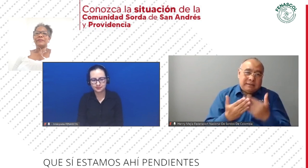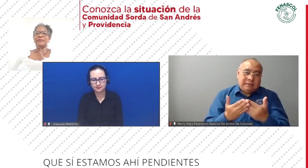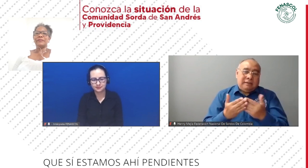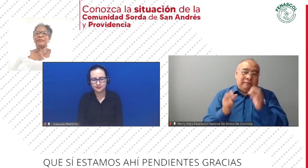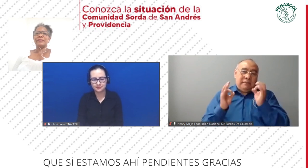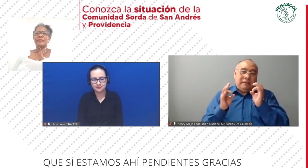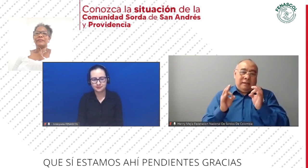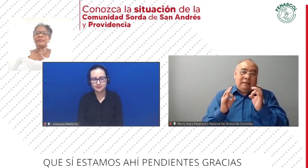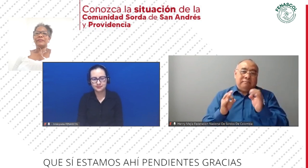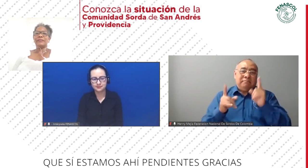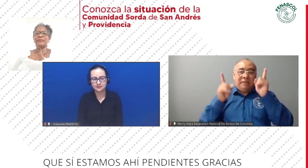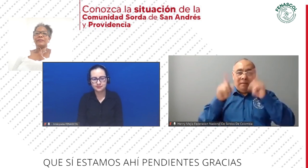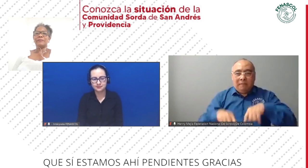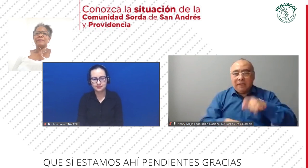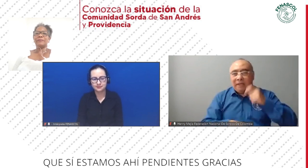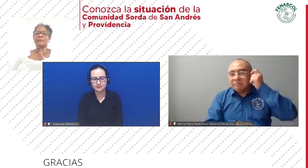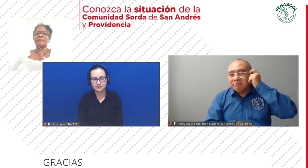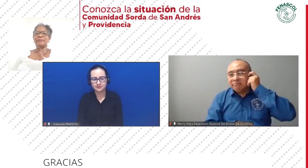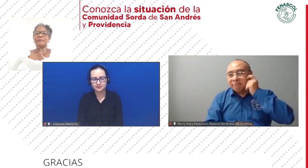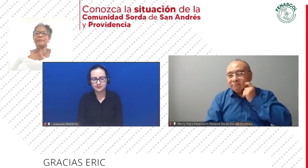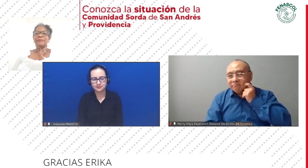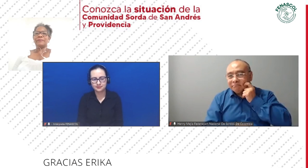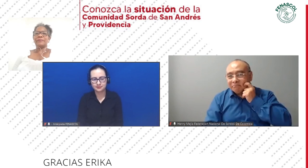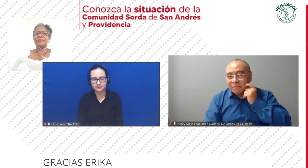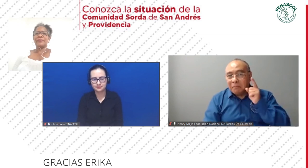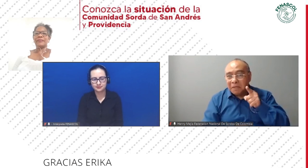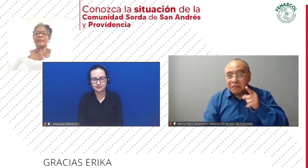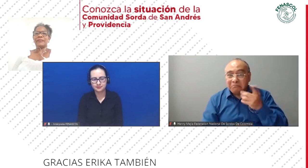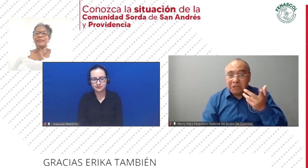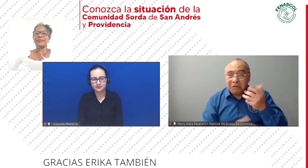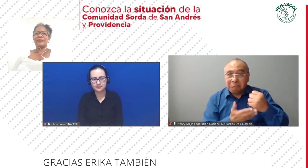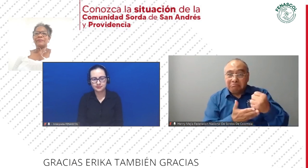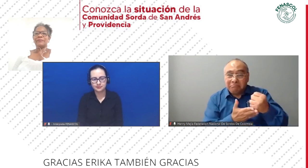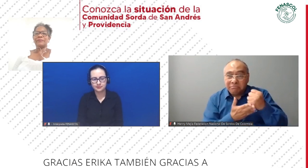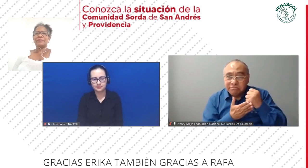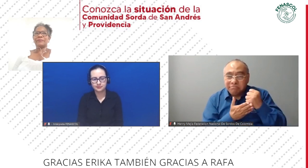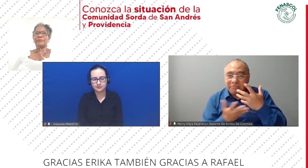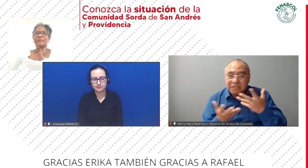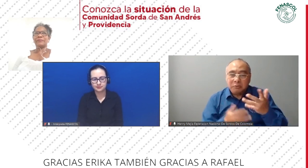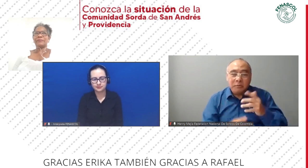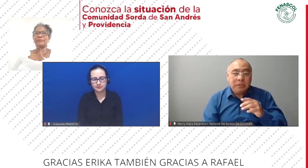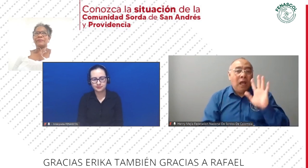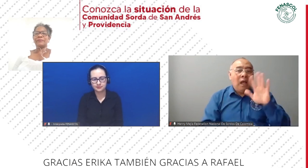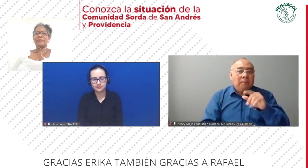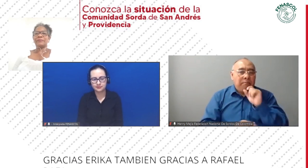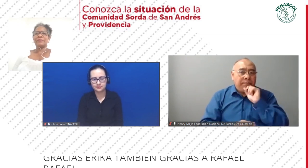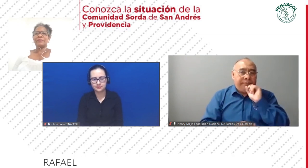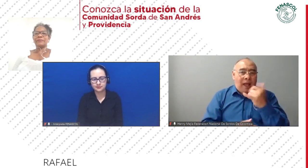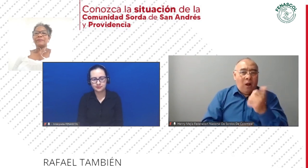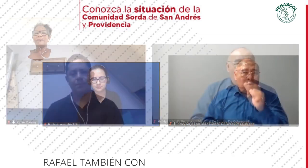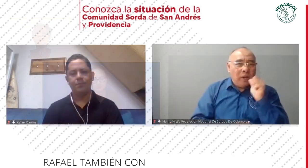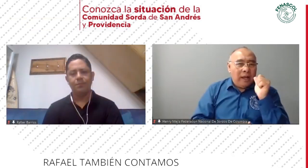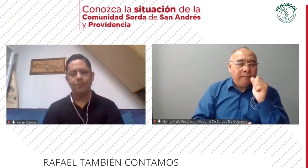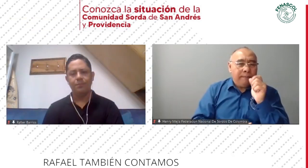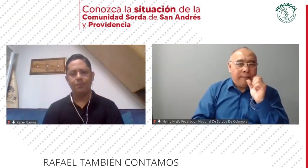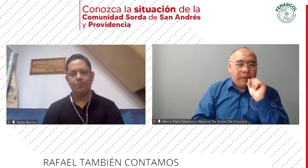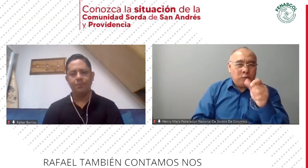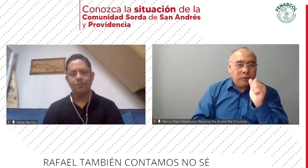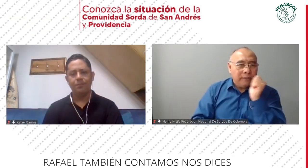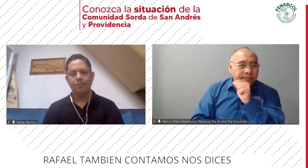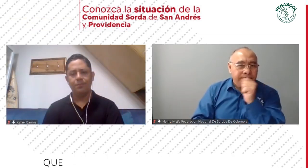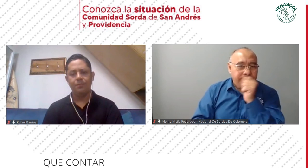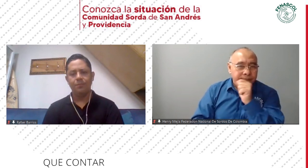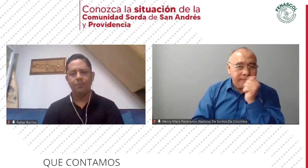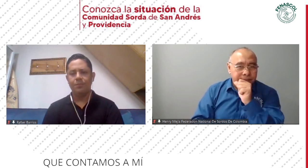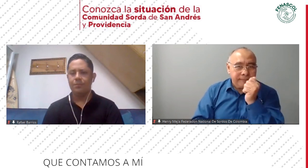gracias gracias erika también gracias a rafael rafael también contamos nos